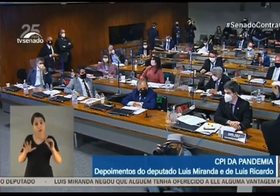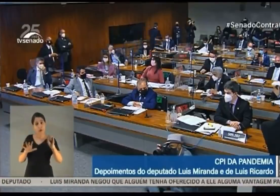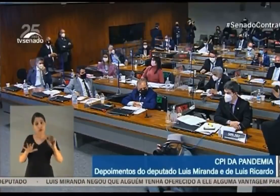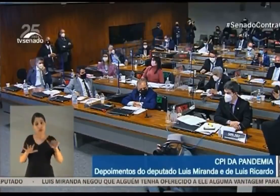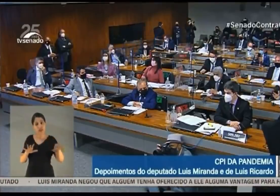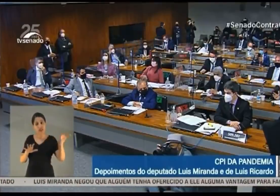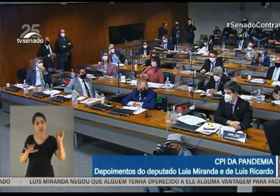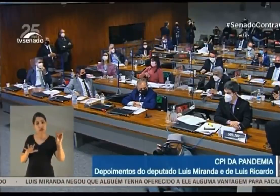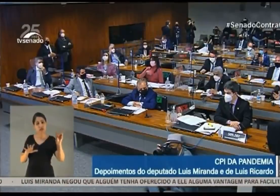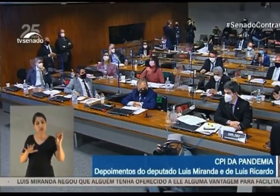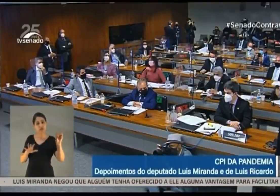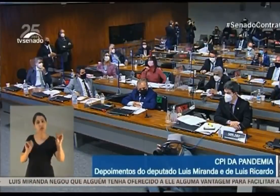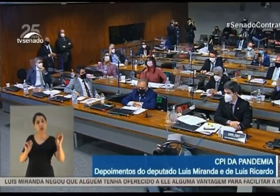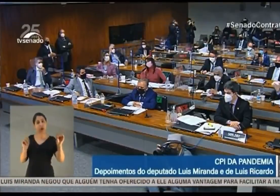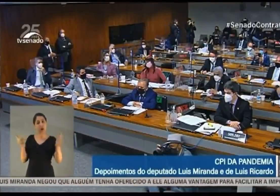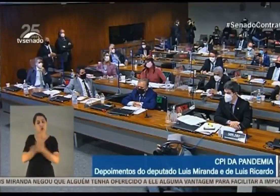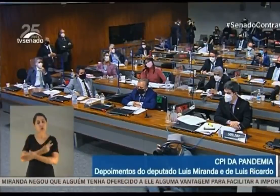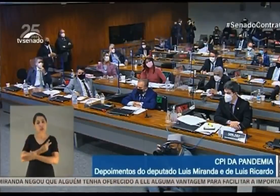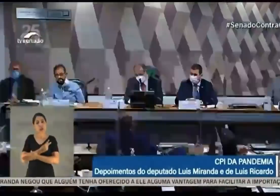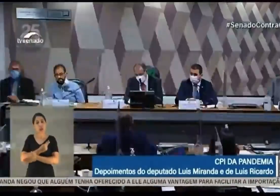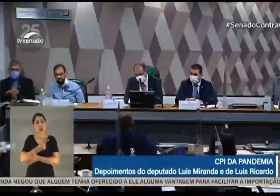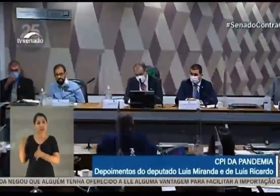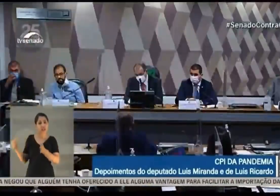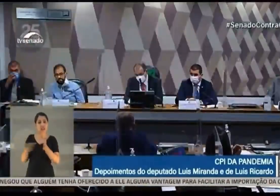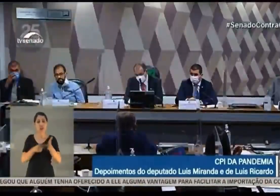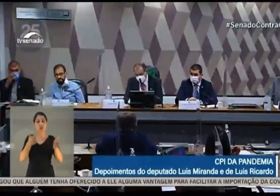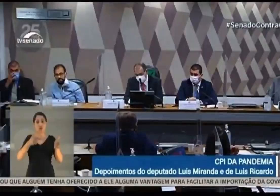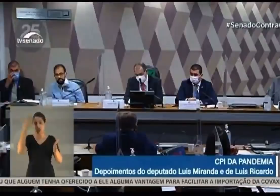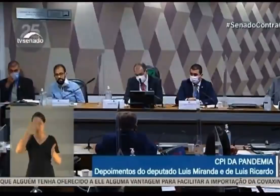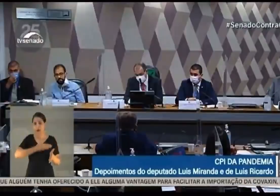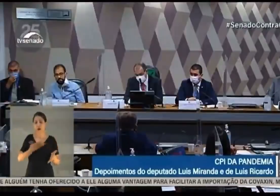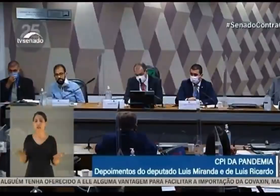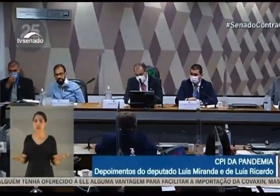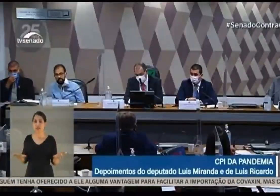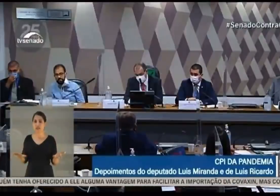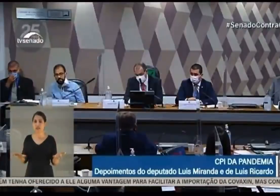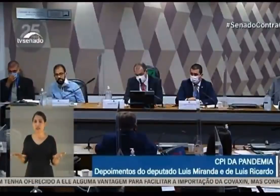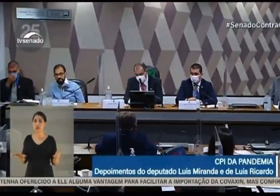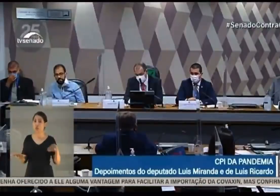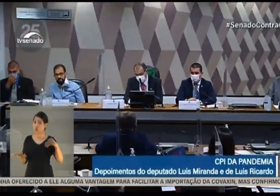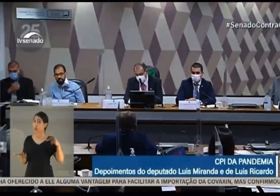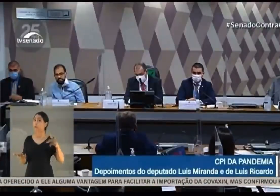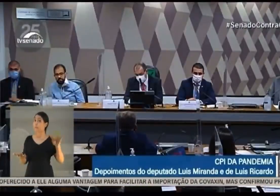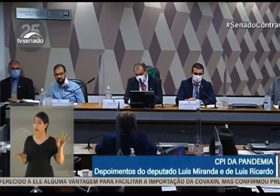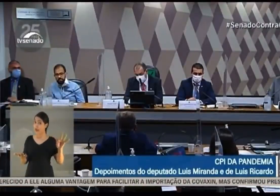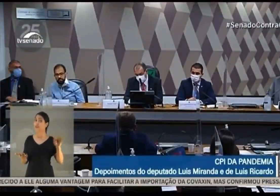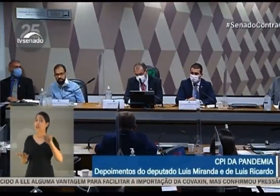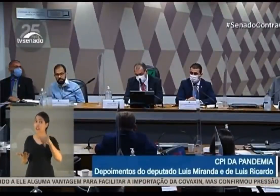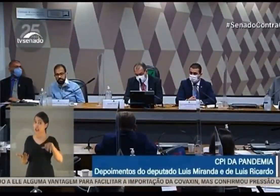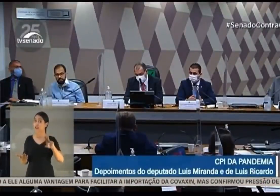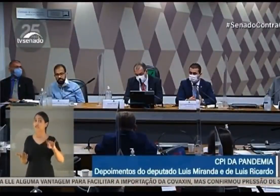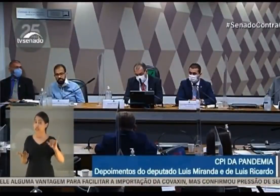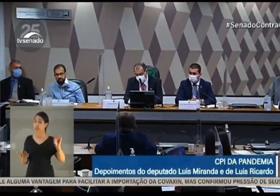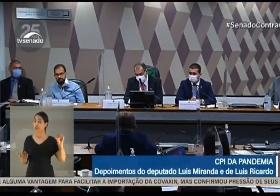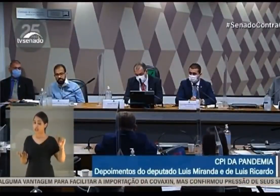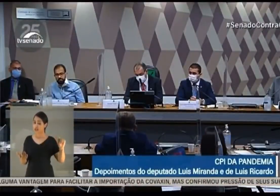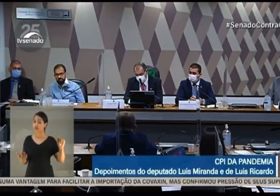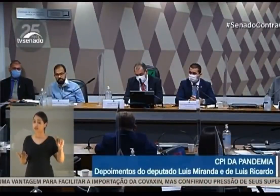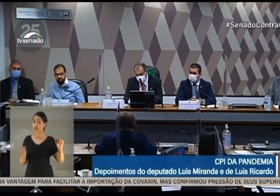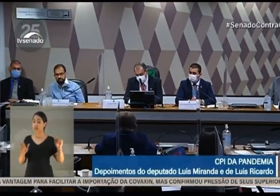provas, viajou do MPF e da Anvisa. Fez todas as sortes de acusações antecipadas